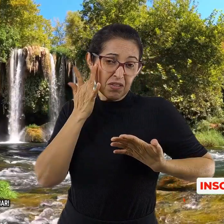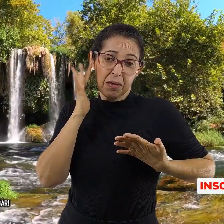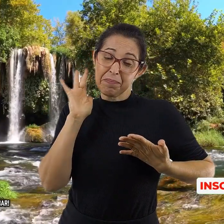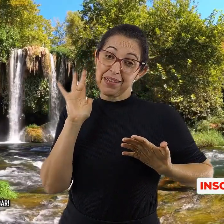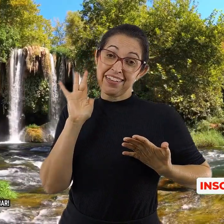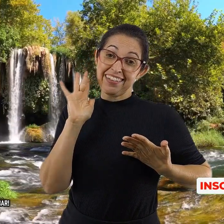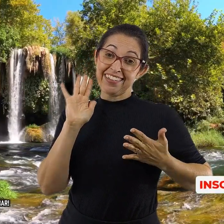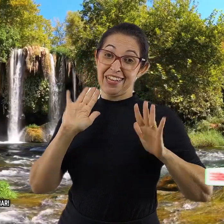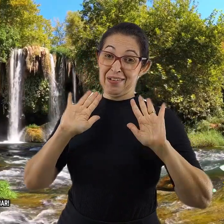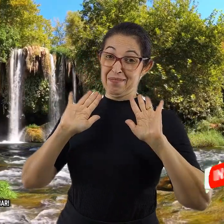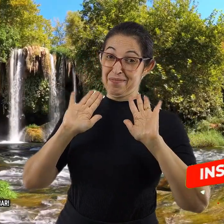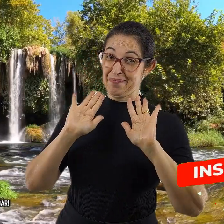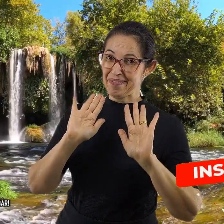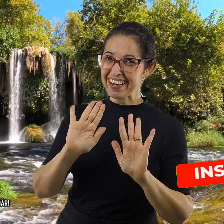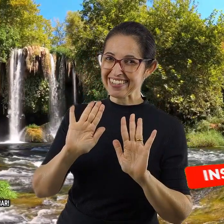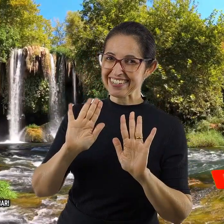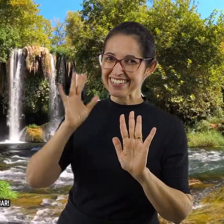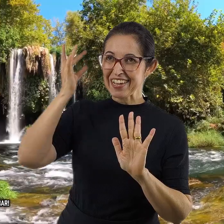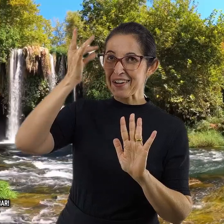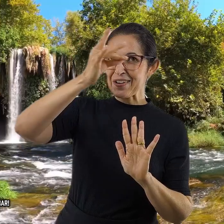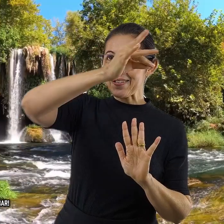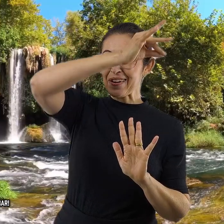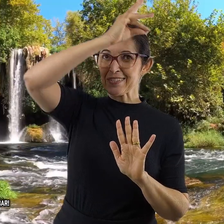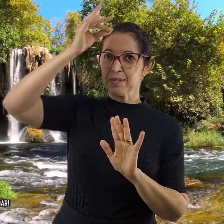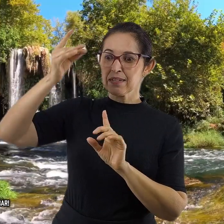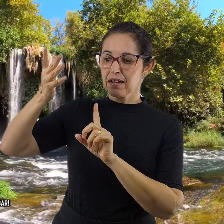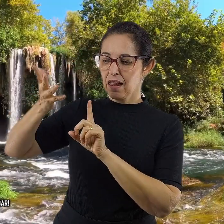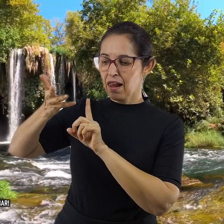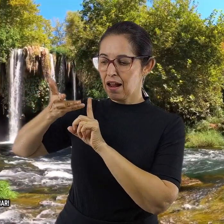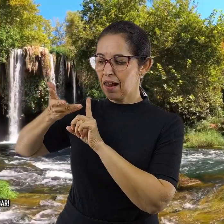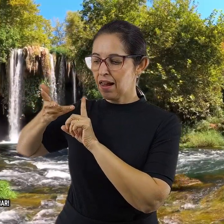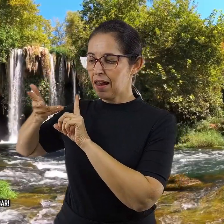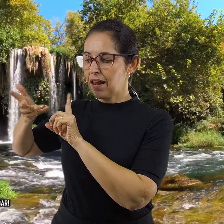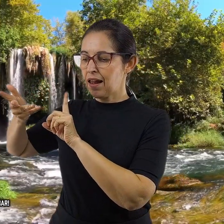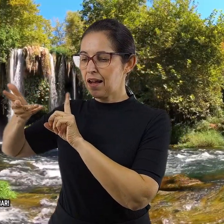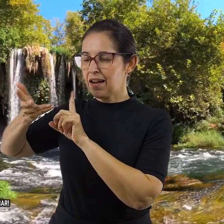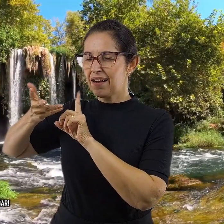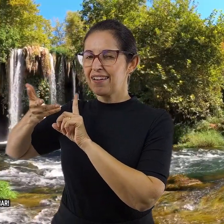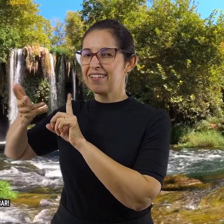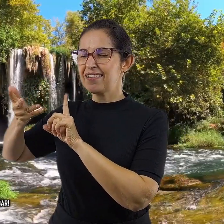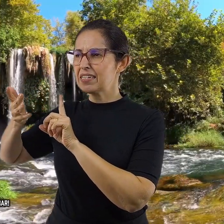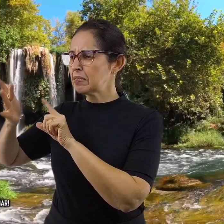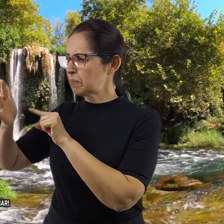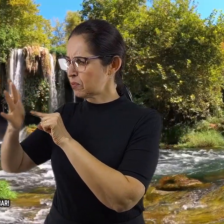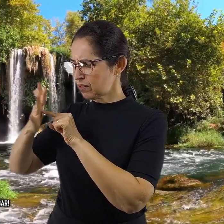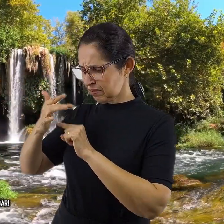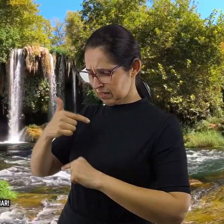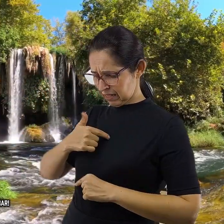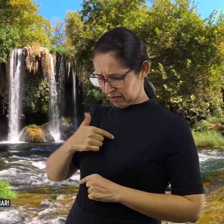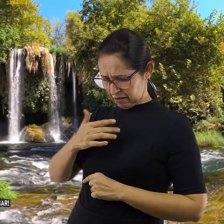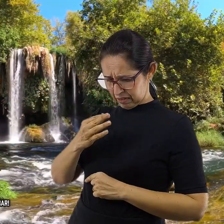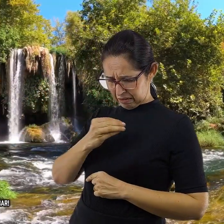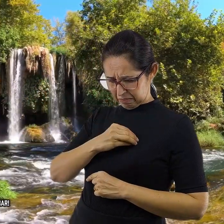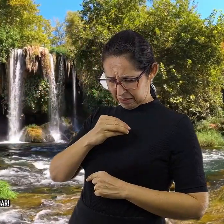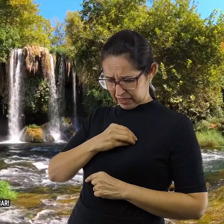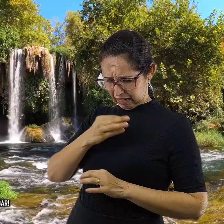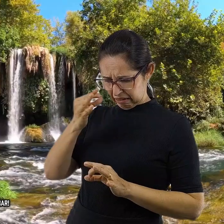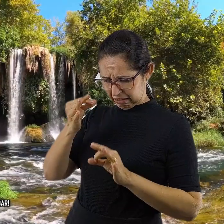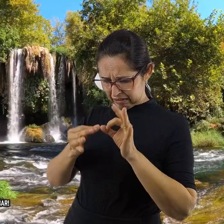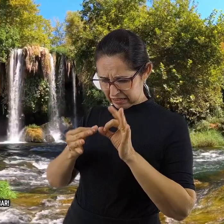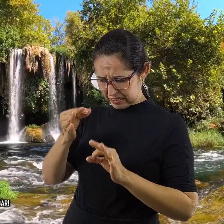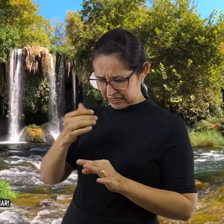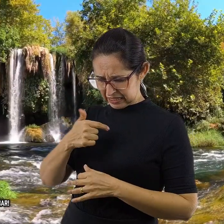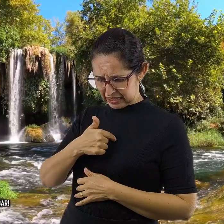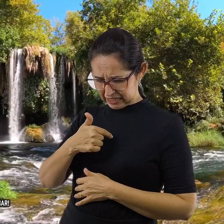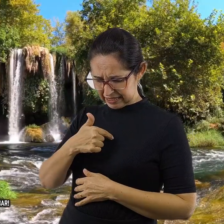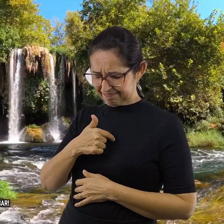irmãos. E a palavra do Senhor diz: quem convence o homem do pecado, da justiça e do juízo? Não é alguém que